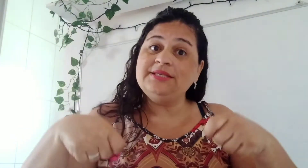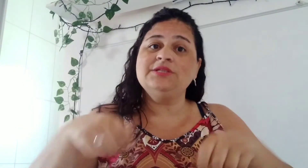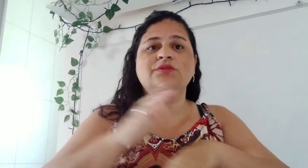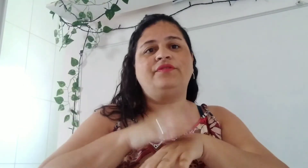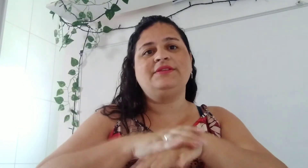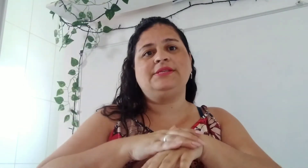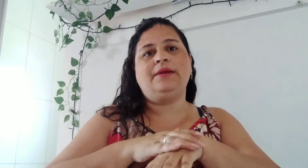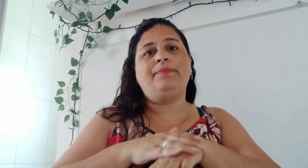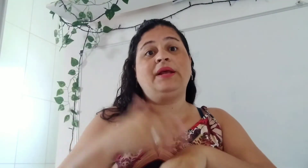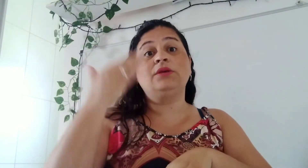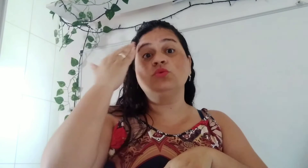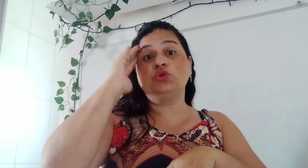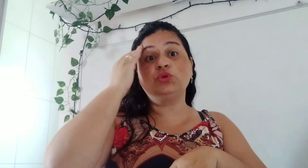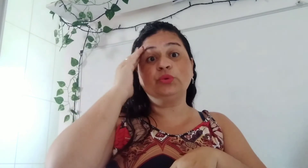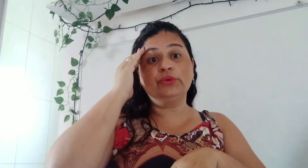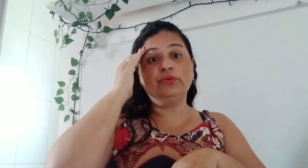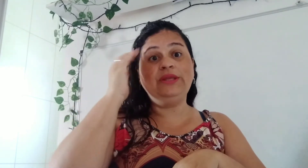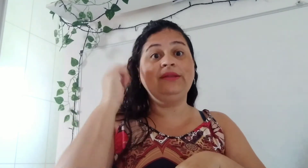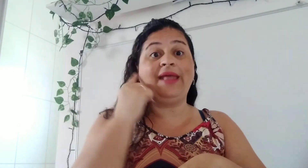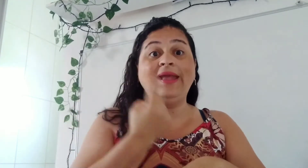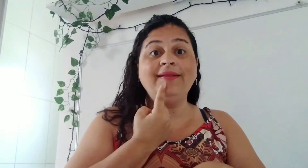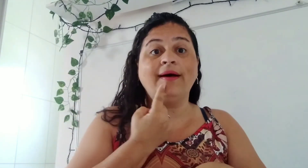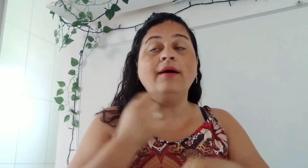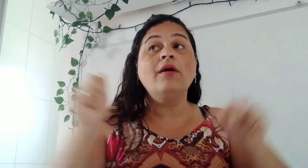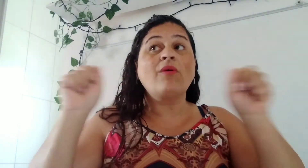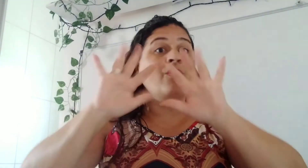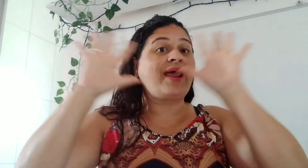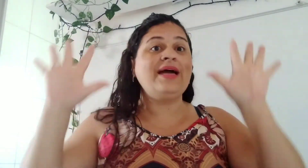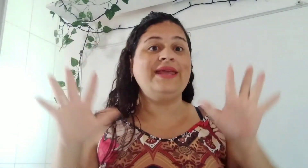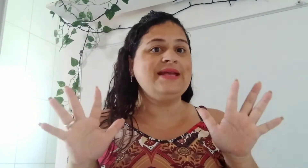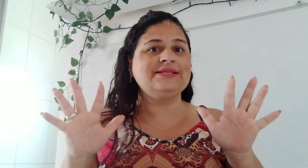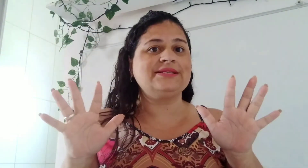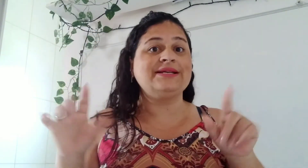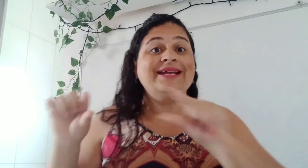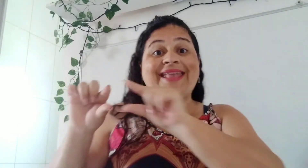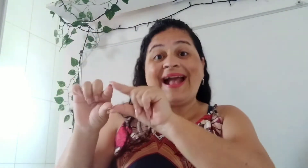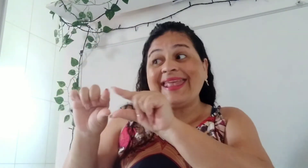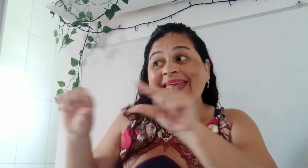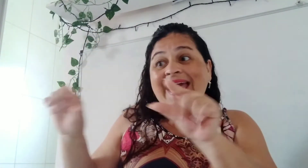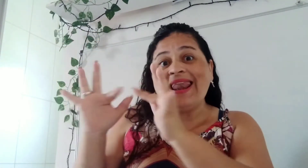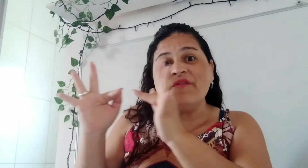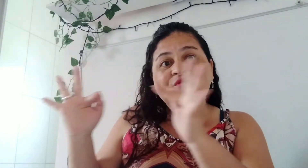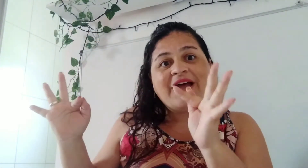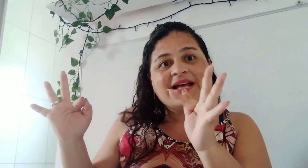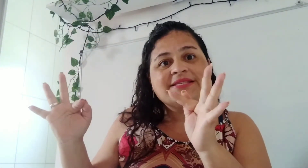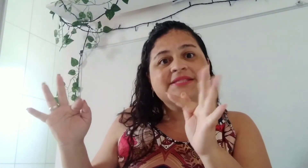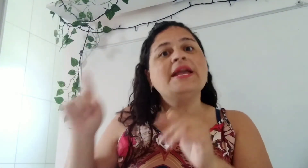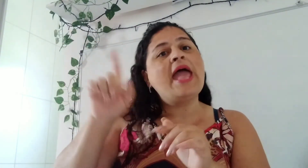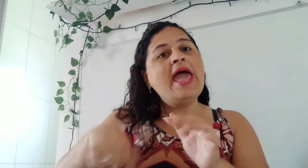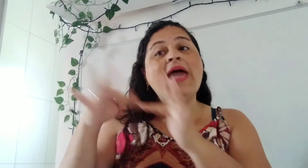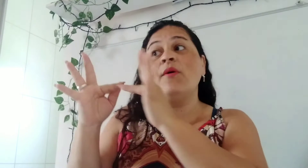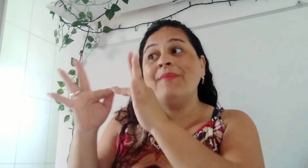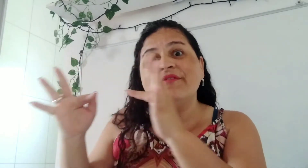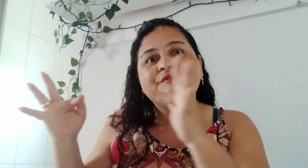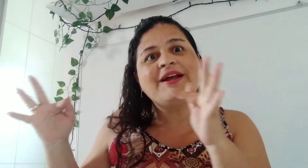preciso fazer para que o surdo entenda com clareza que aquela frase é uma